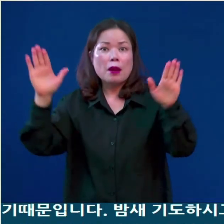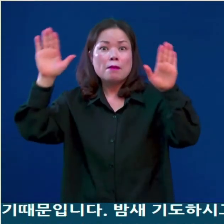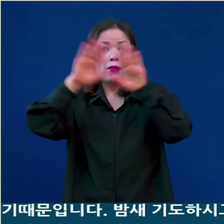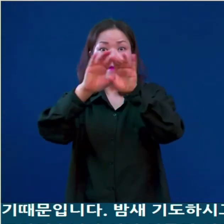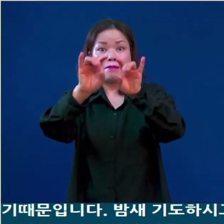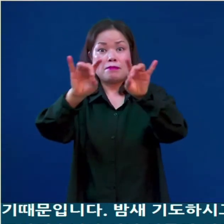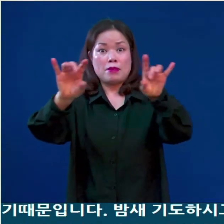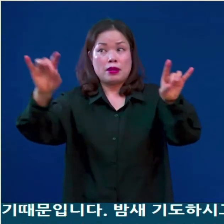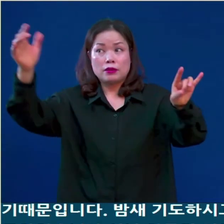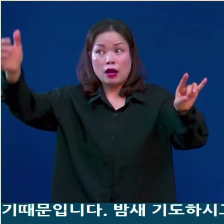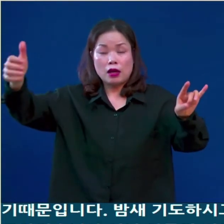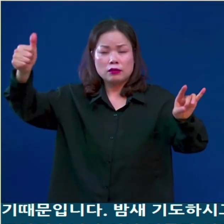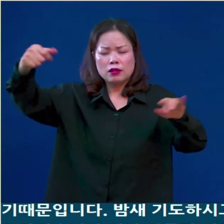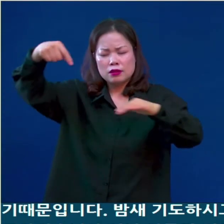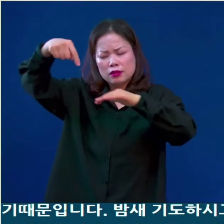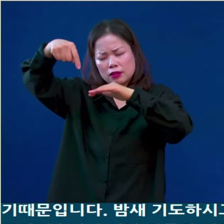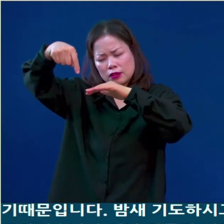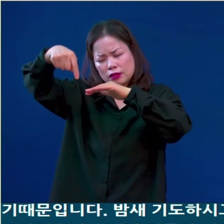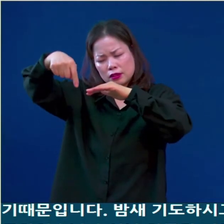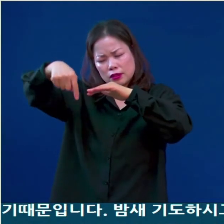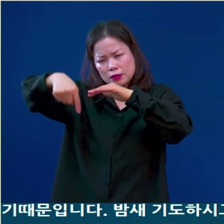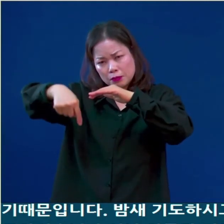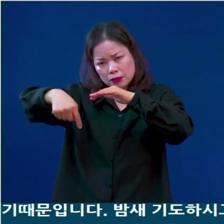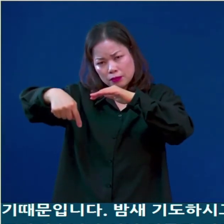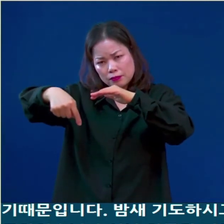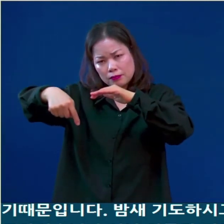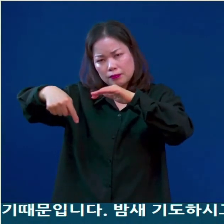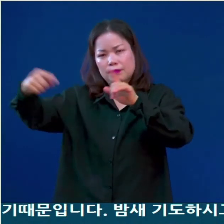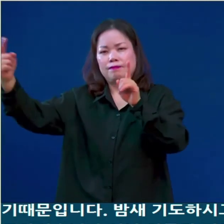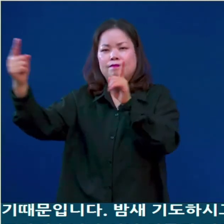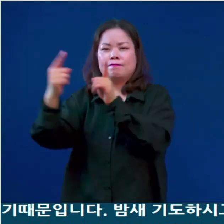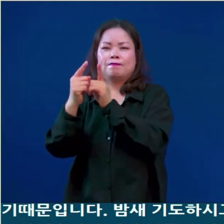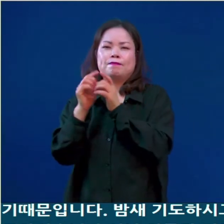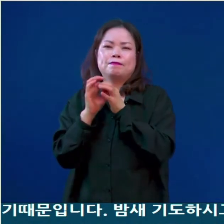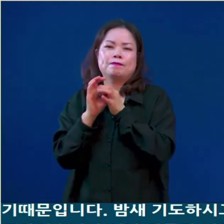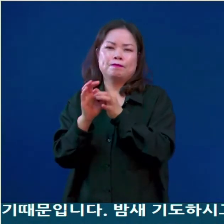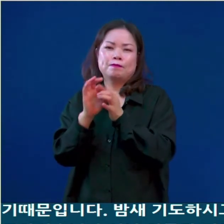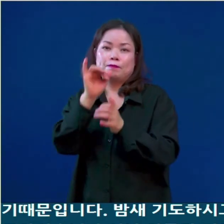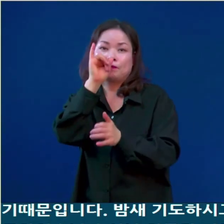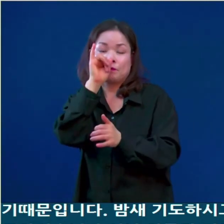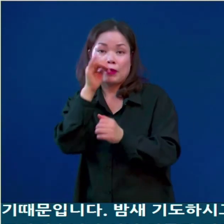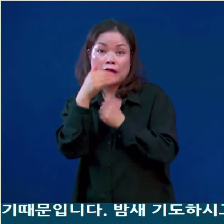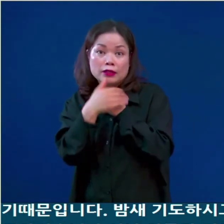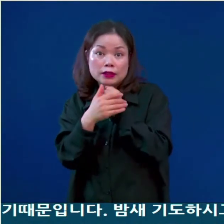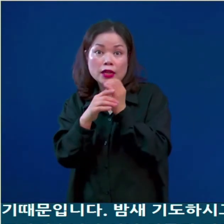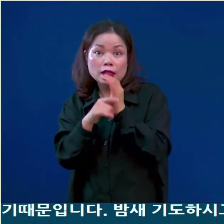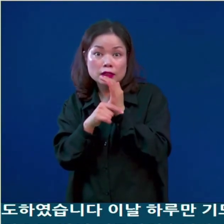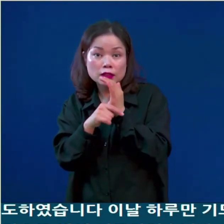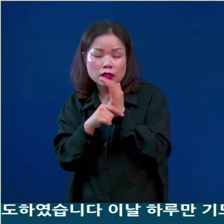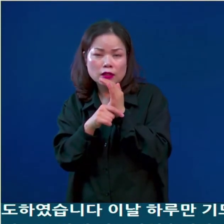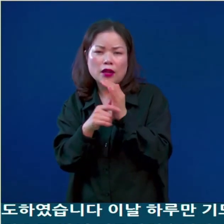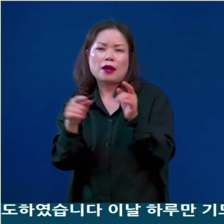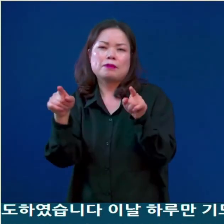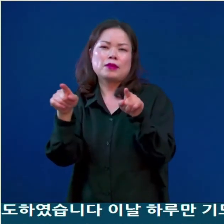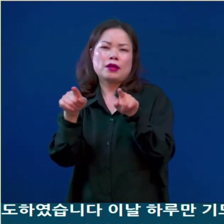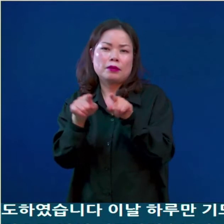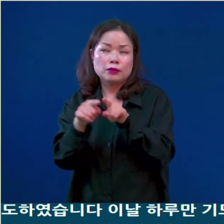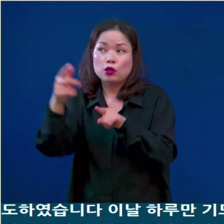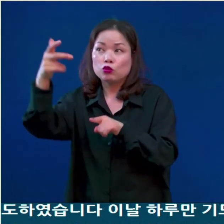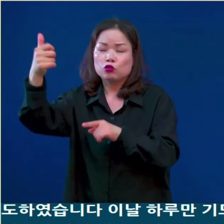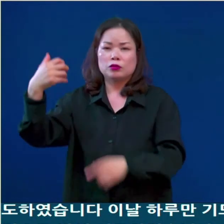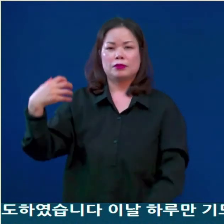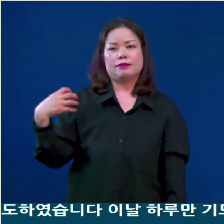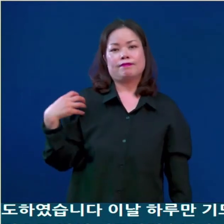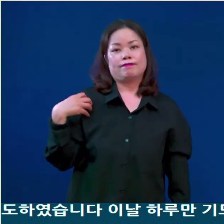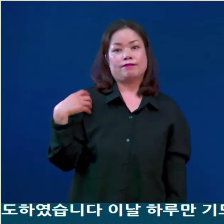밤마다 하나님과의 깊은 만남을 가지셨습니다. 그 은혜의 시간들을 통과하면서 주님의